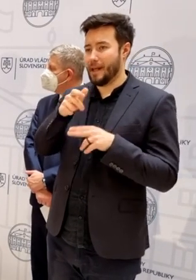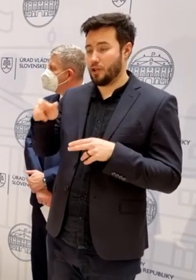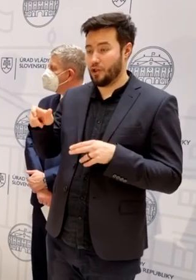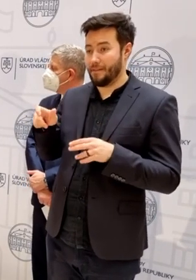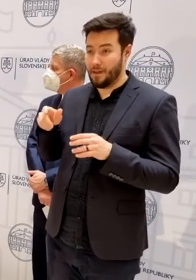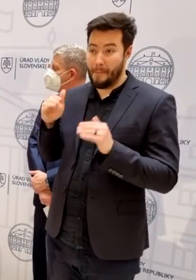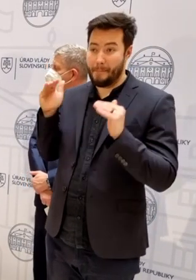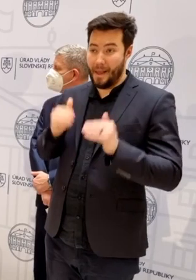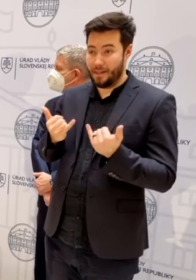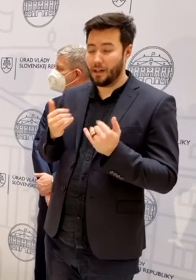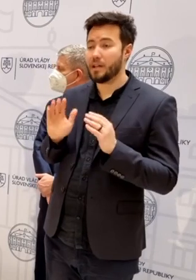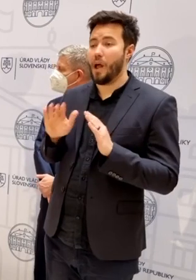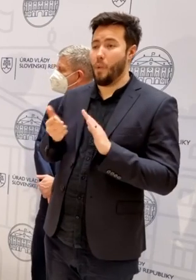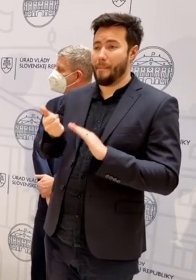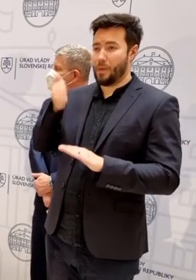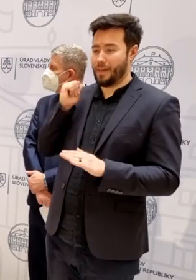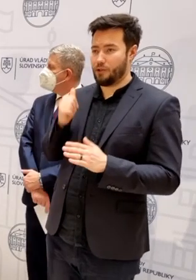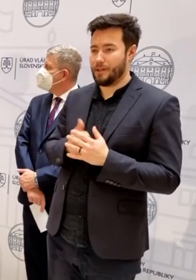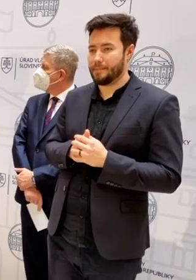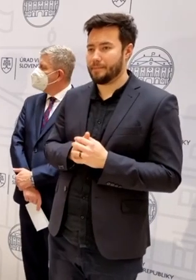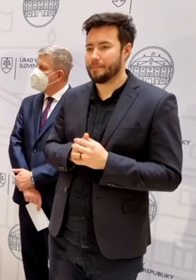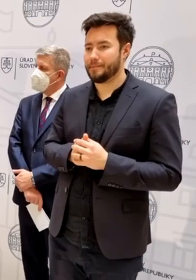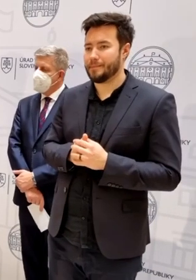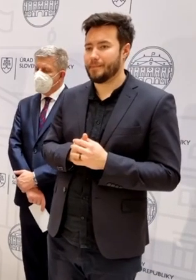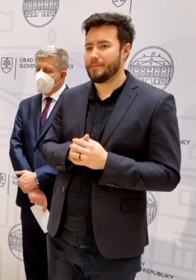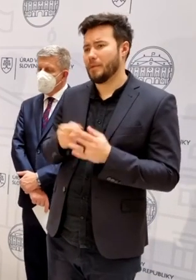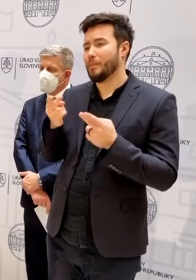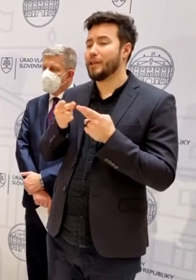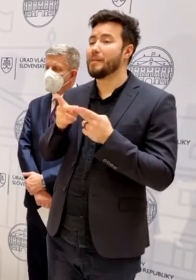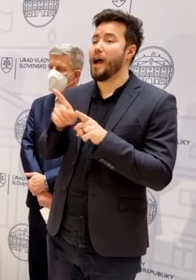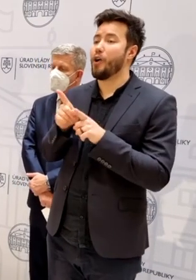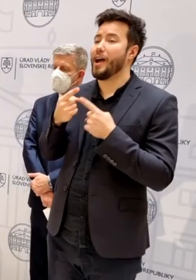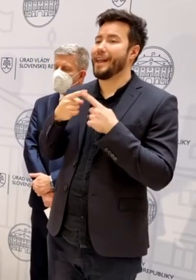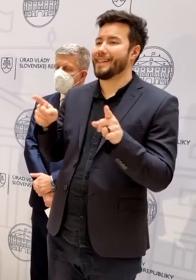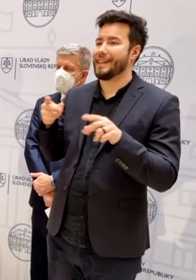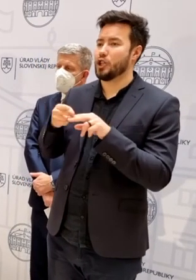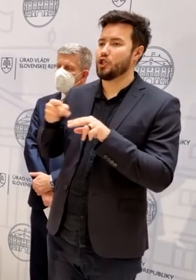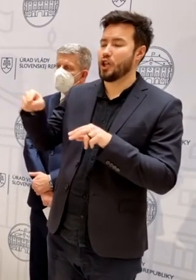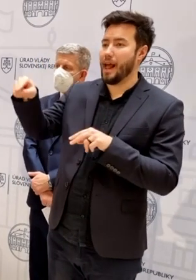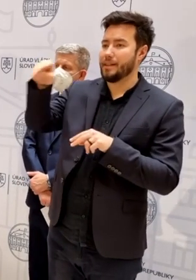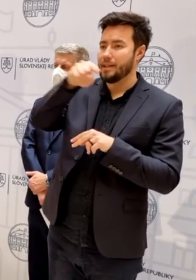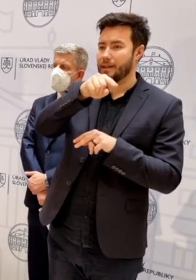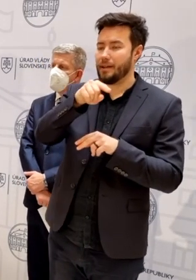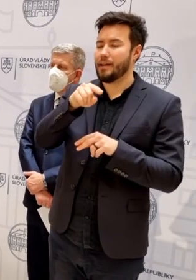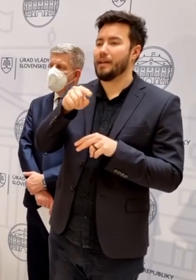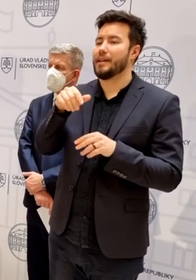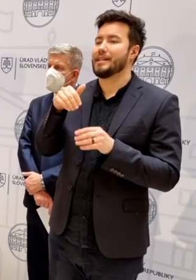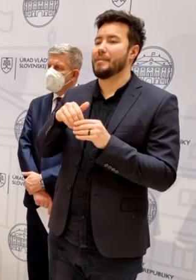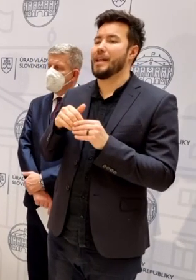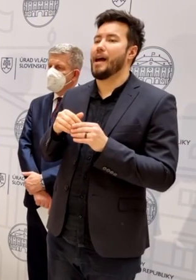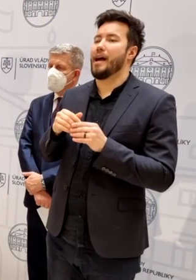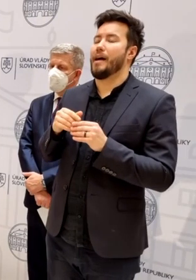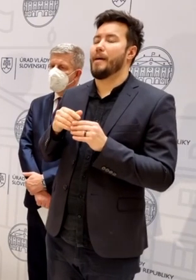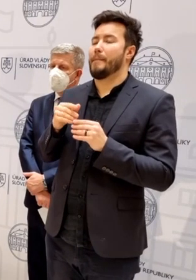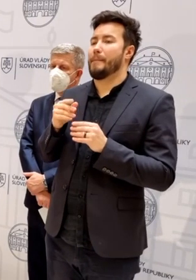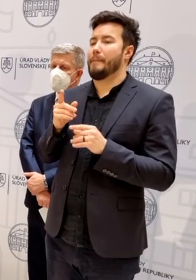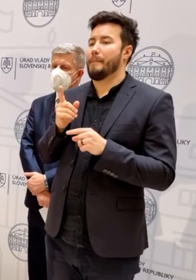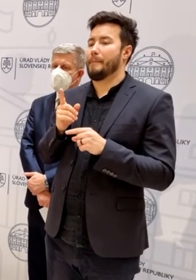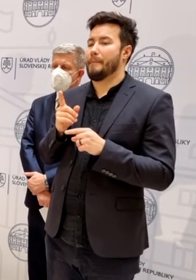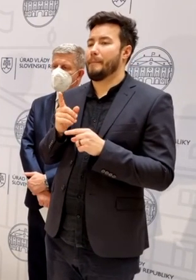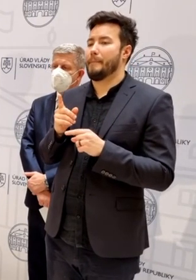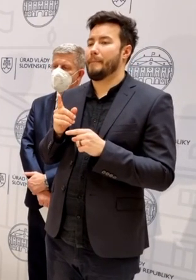minulému týždňu, čiže aj ako vidíme v iných krajinách, to oddelenie sa tých dvoch kriviek hospitalizácií